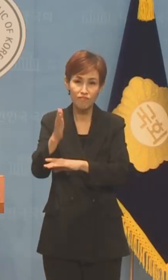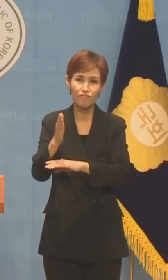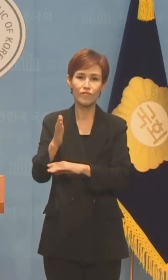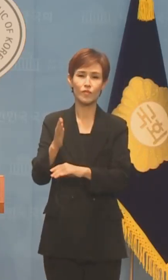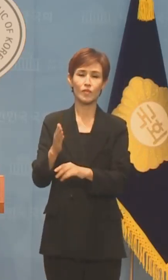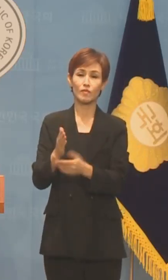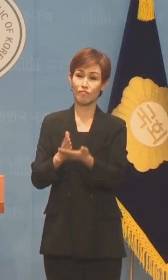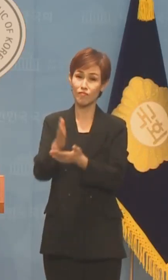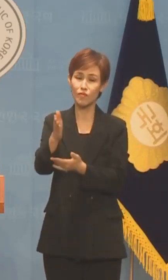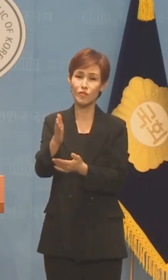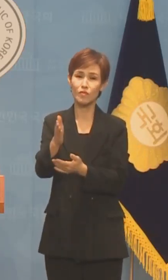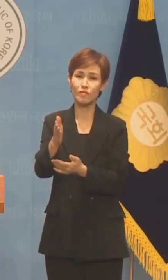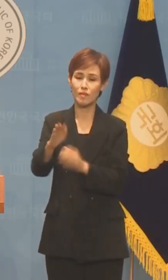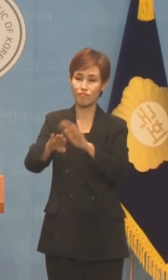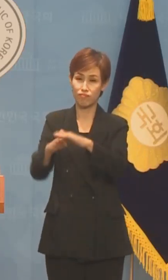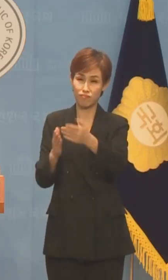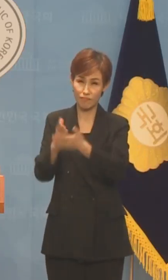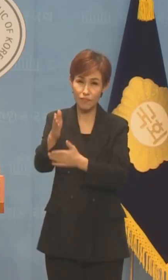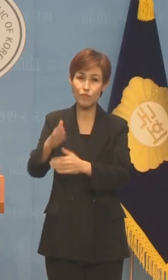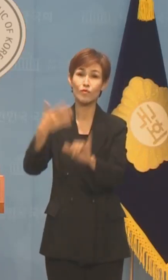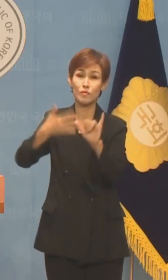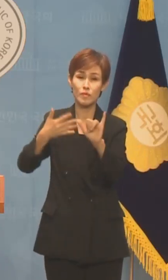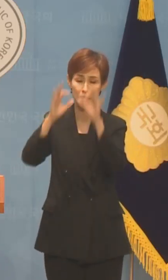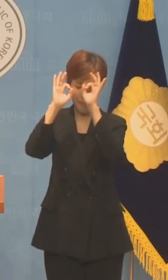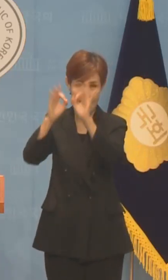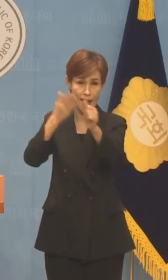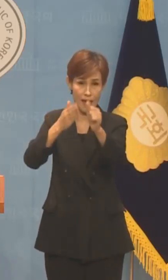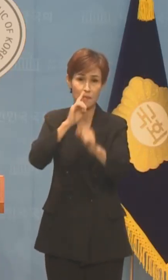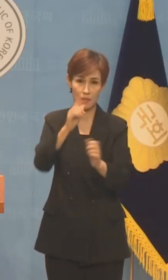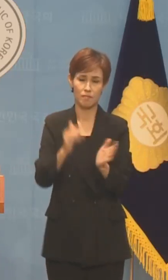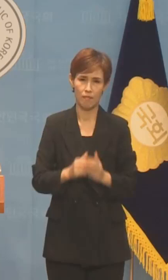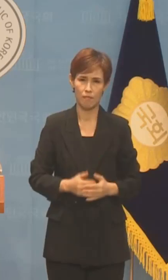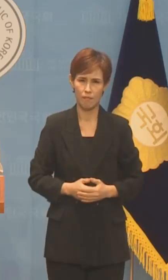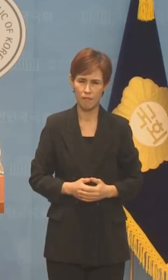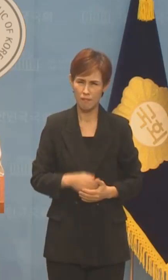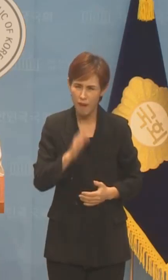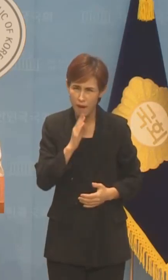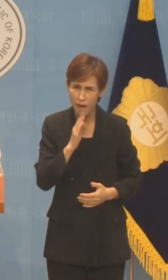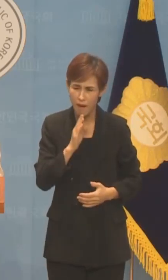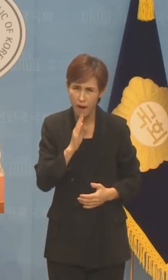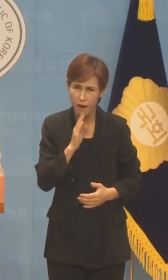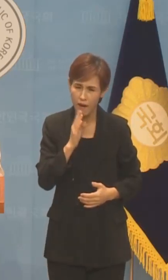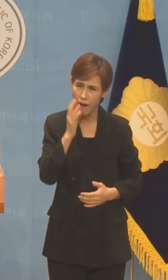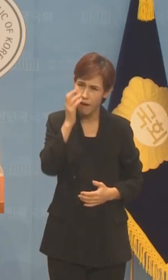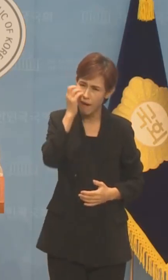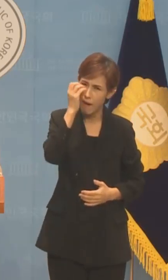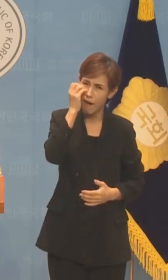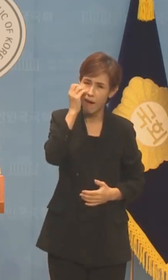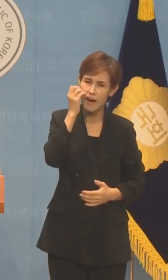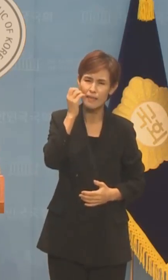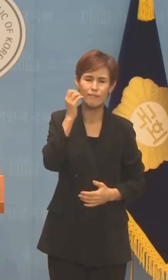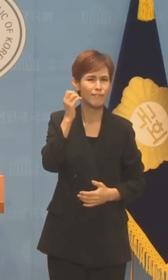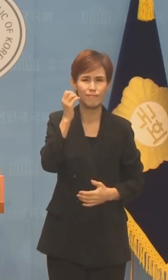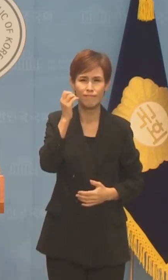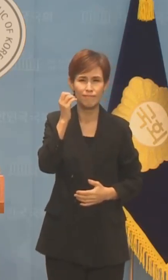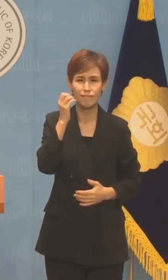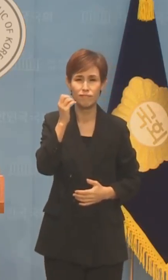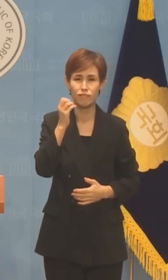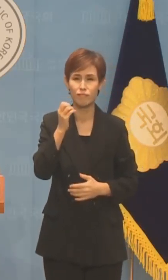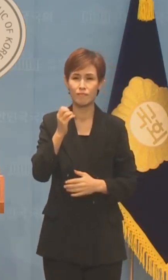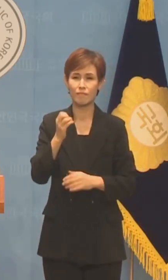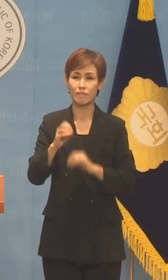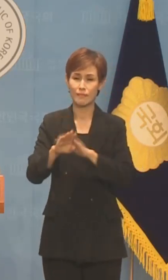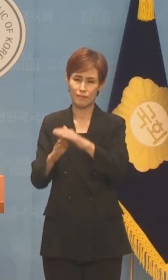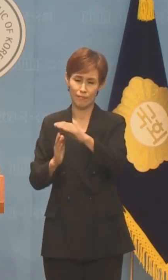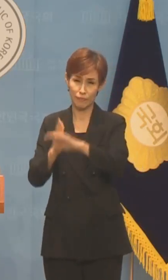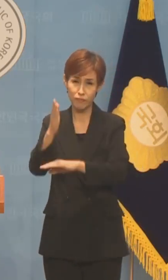정리된 정보를 보라고 했다 합니다. 귀를 의심했습니다. 그 반대, 그러니까 극우